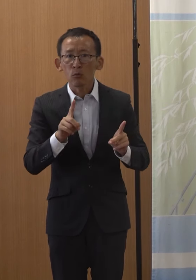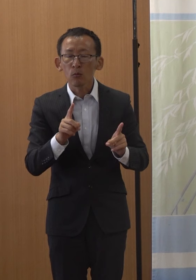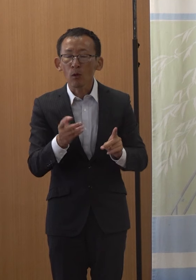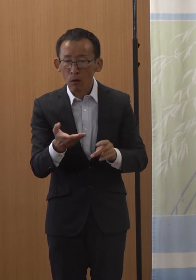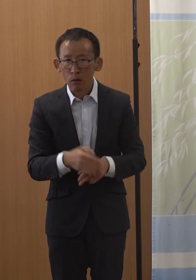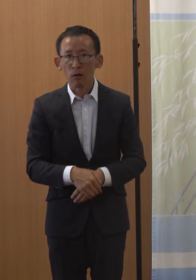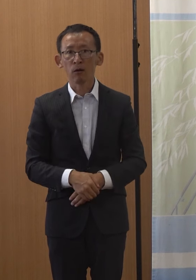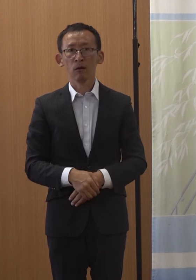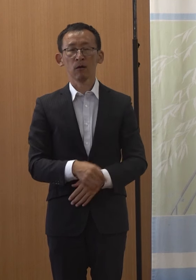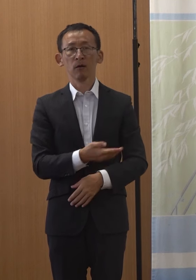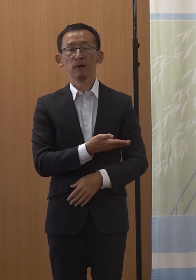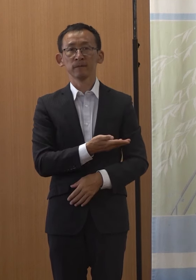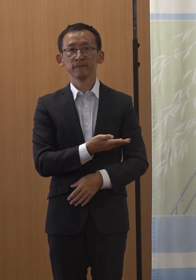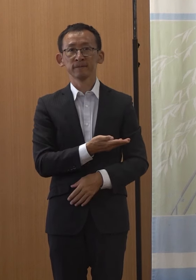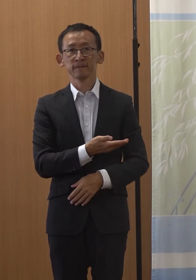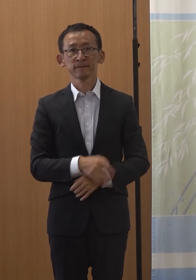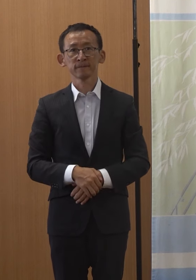か。